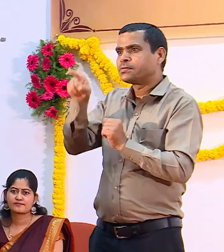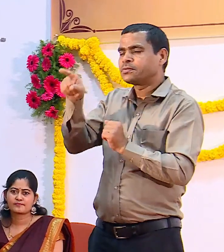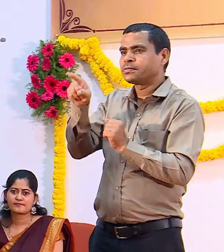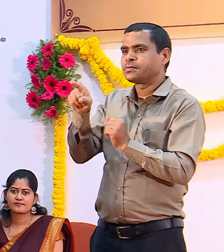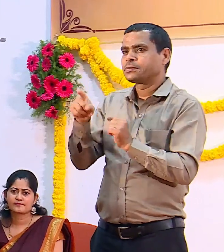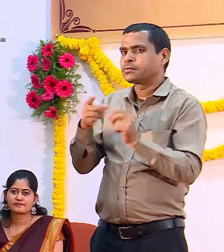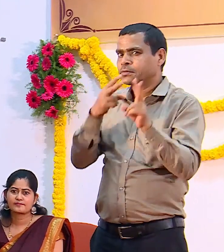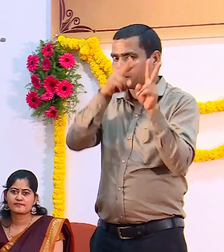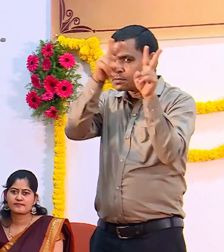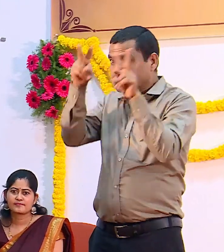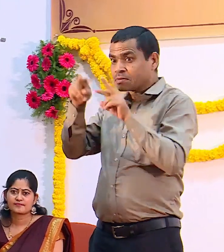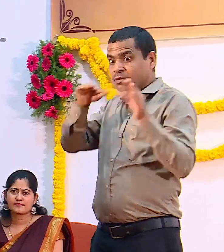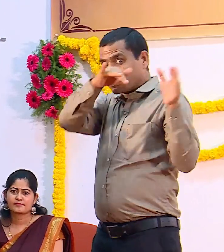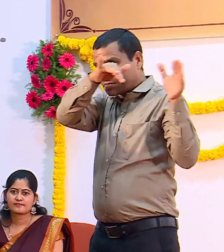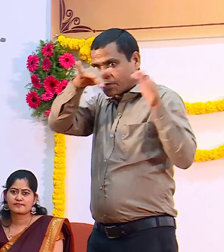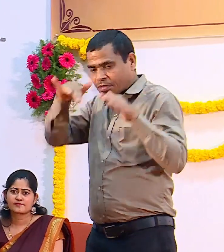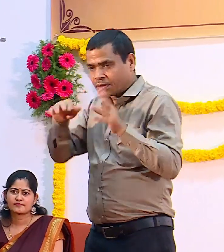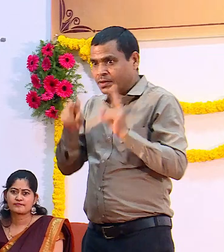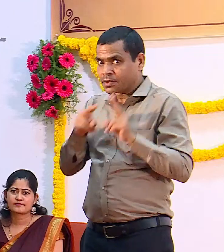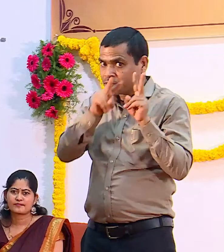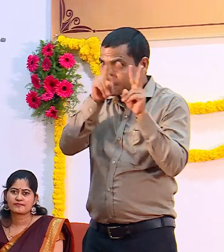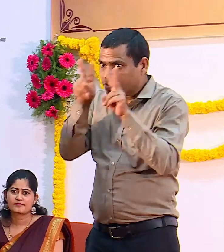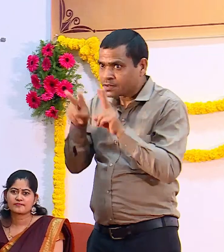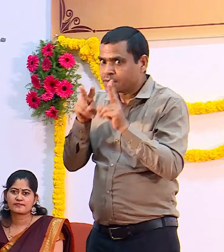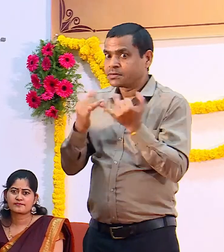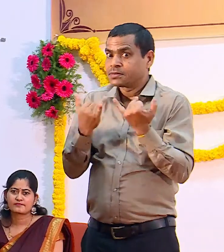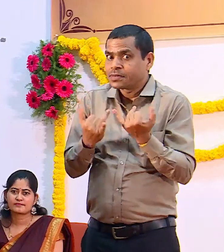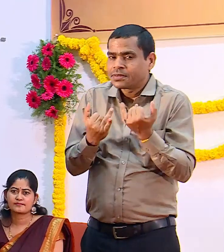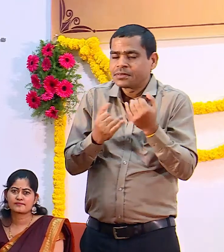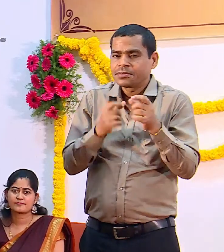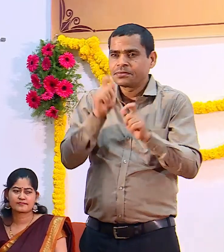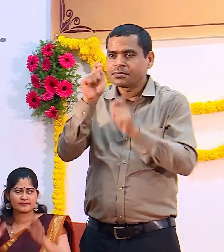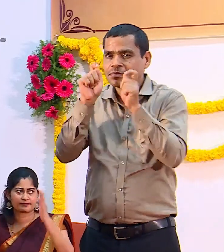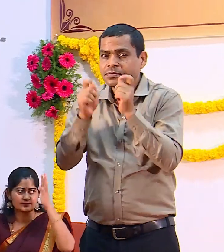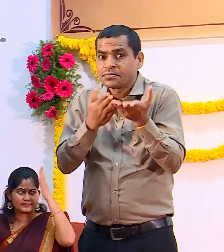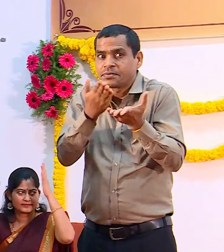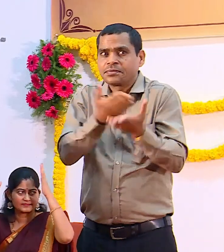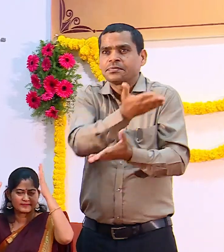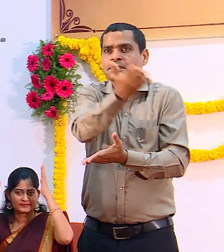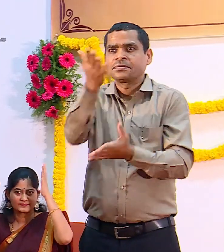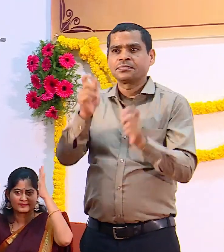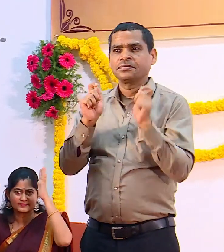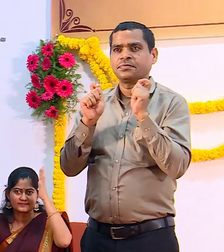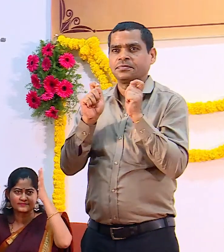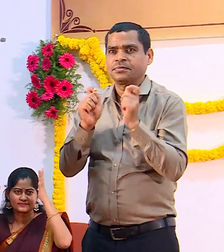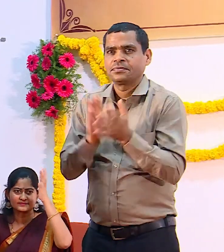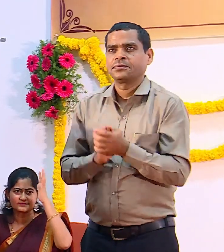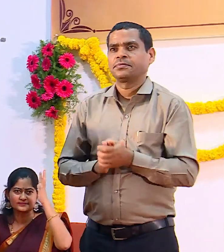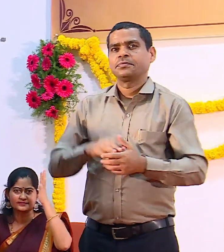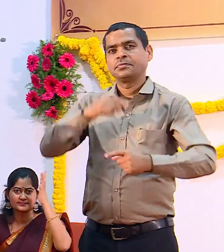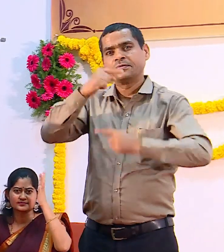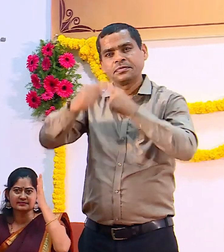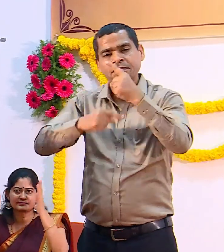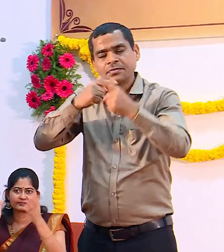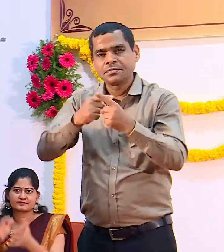भी देखते हैं वो सब यहाँ आके देखें कि किस तरह से यहाँ पर काम हो रहा है और किस तरह से काम को हम आगे